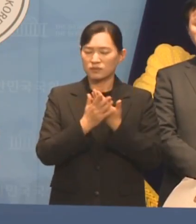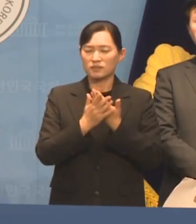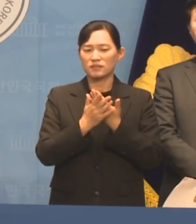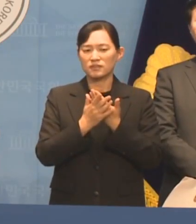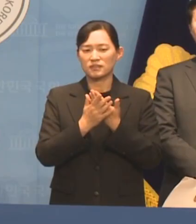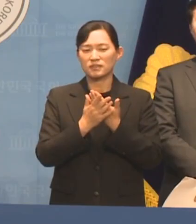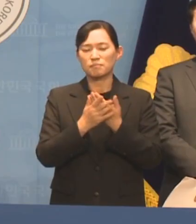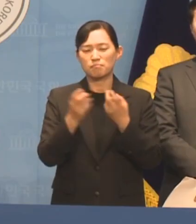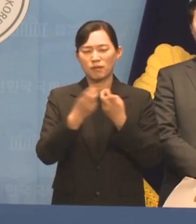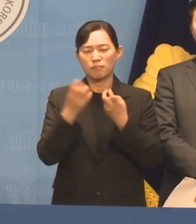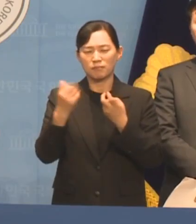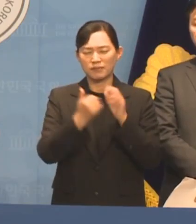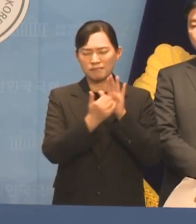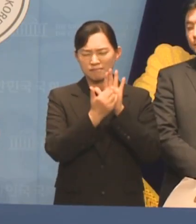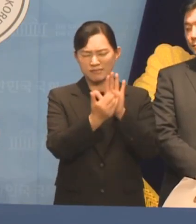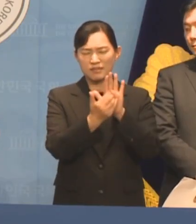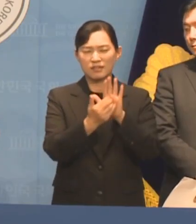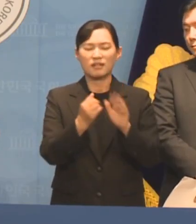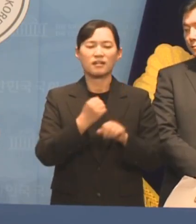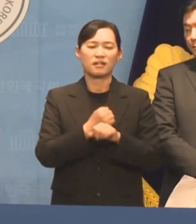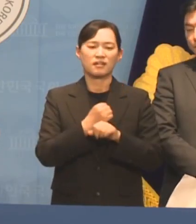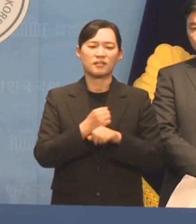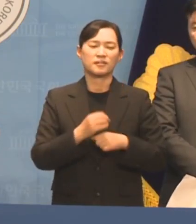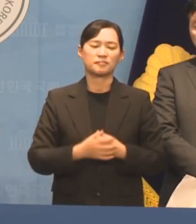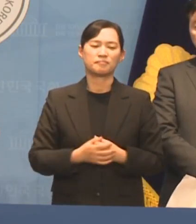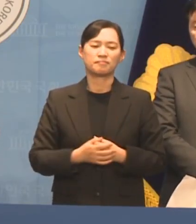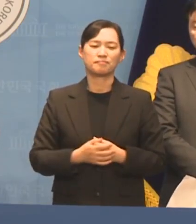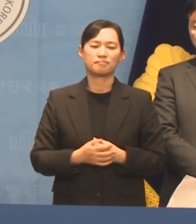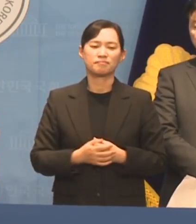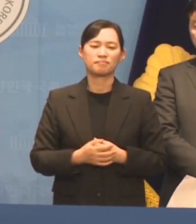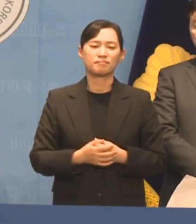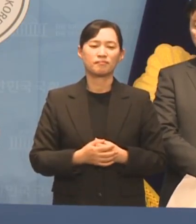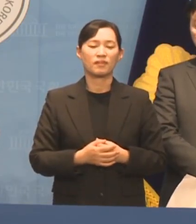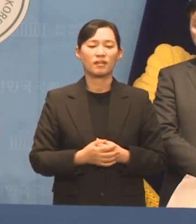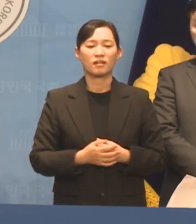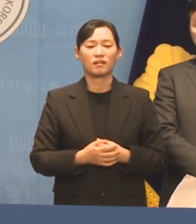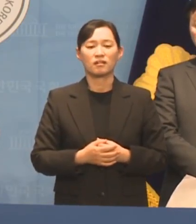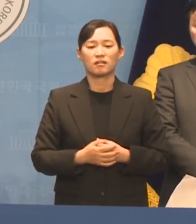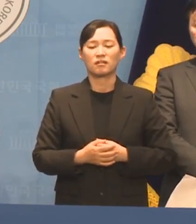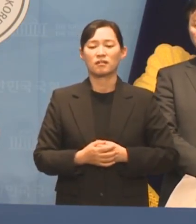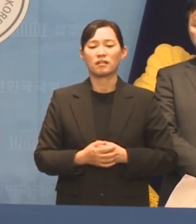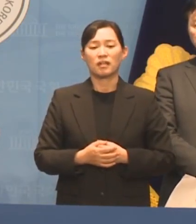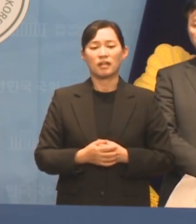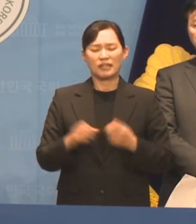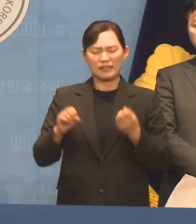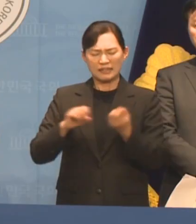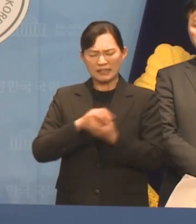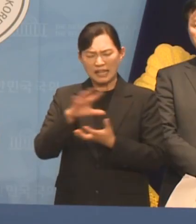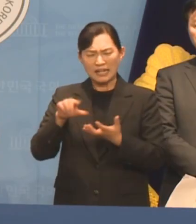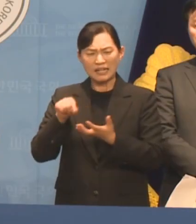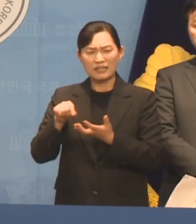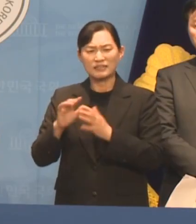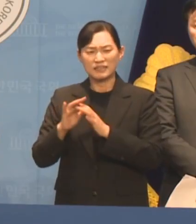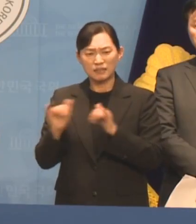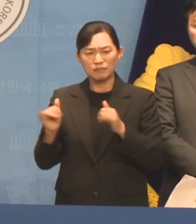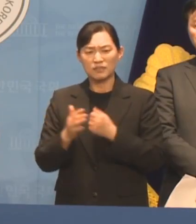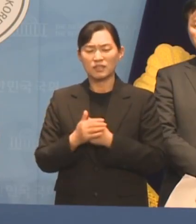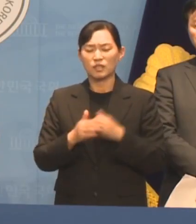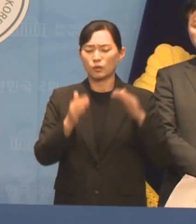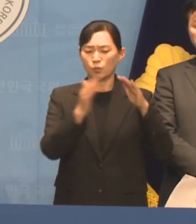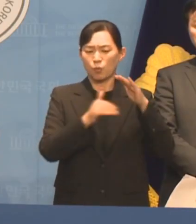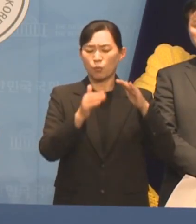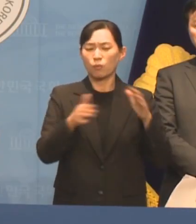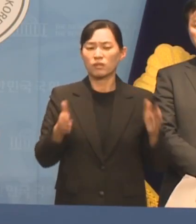동원해서 강력히 대응할 것임을 분명히 밝힙니다. 국회는 내란 정권의 잔재가 공공 영역에 더 이상